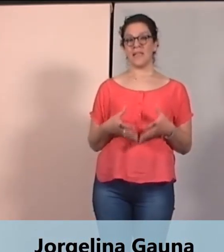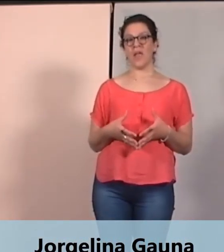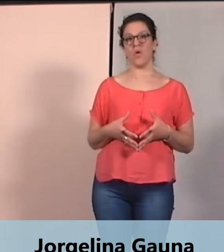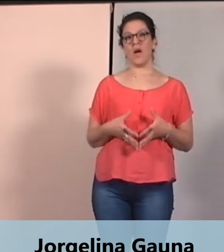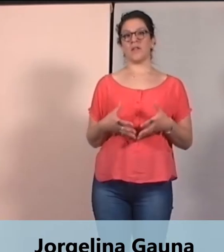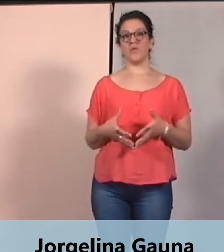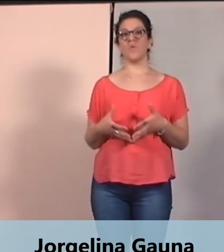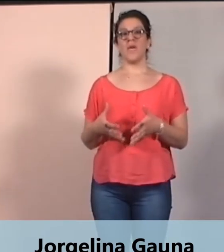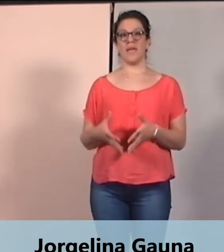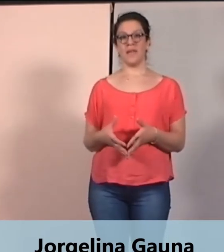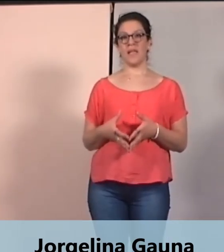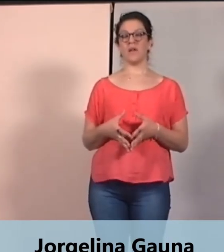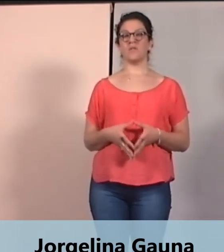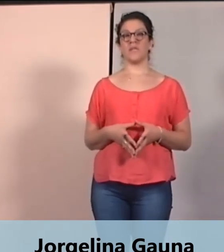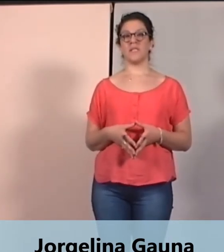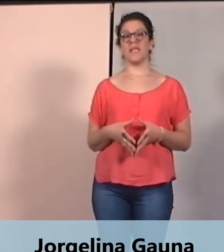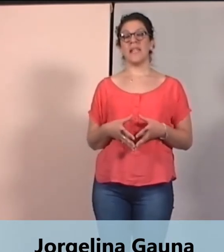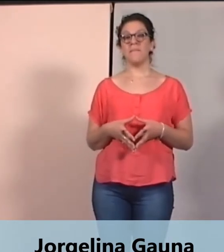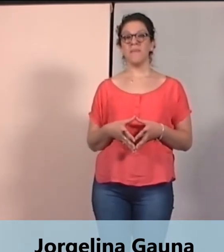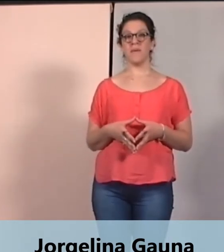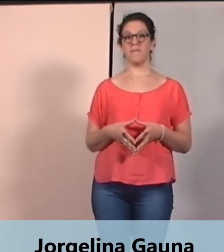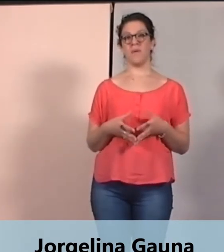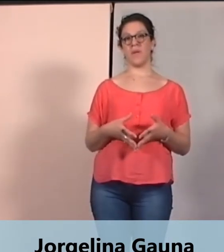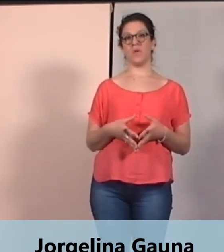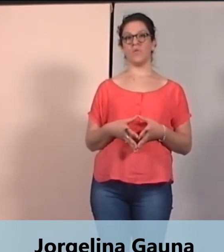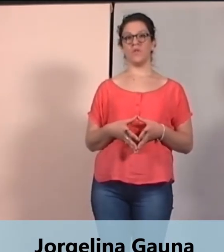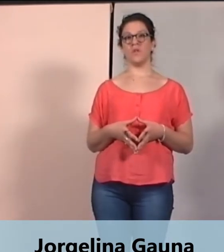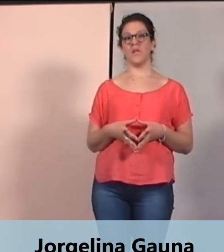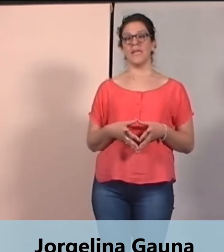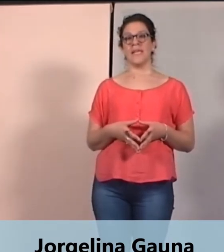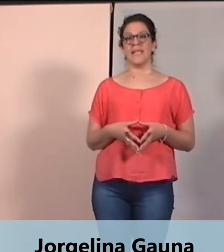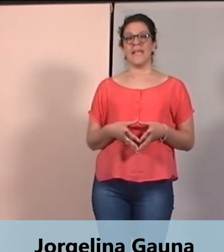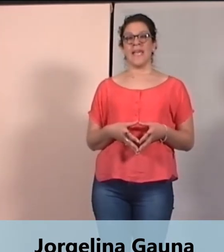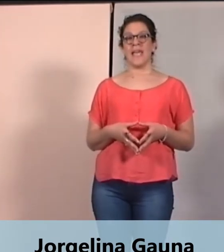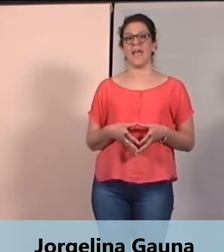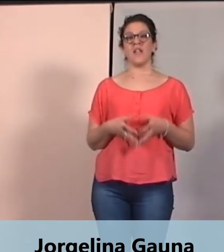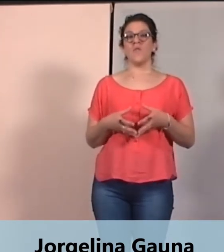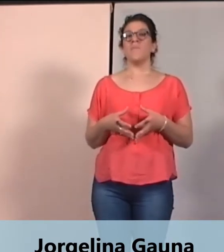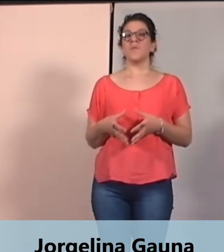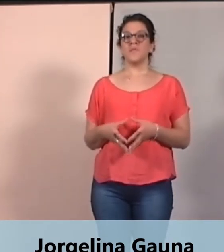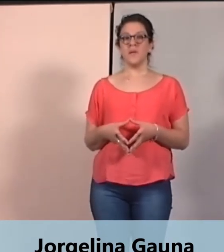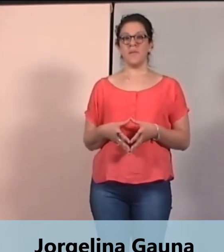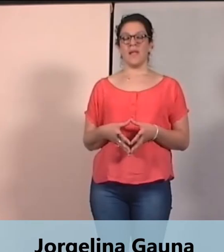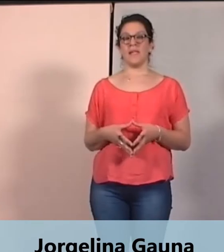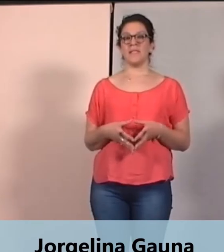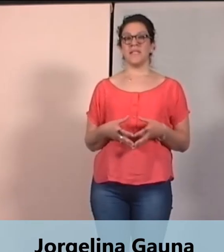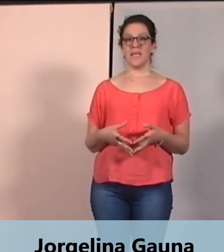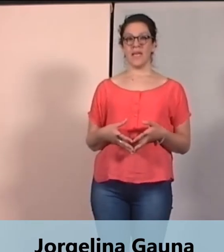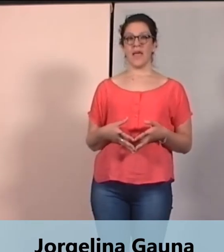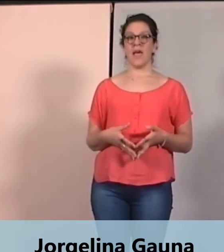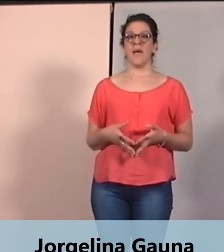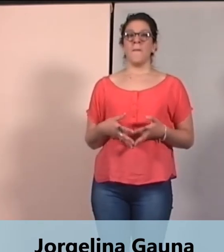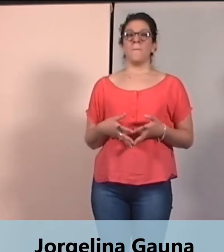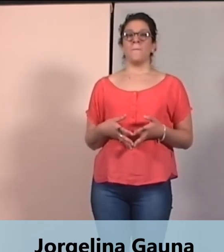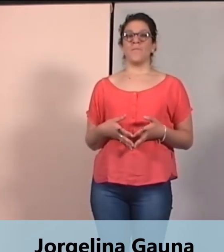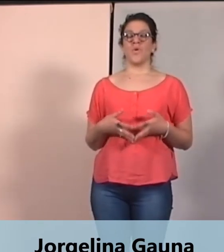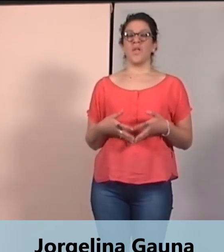Estado actúe en estas cosas Y también me pregunto No es posible ni siquiera poder